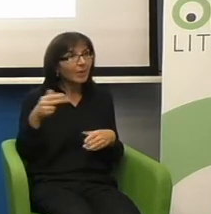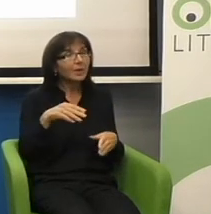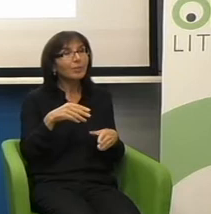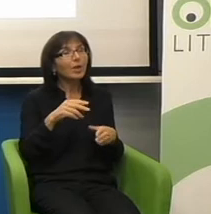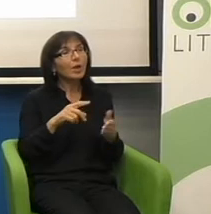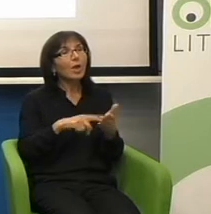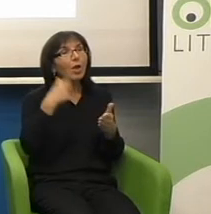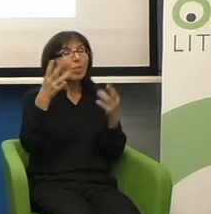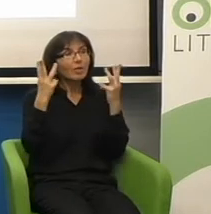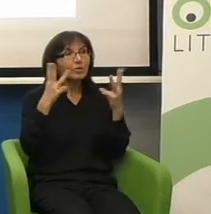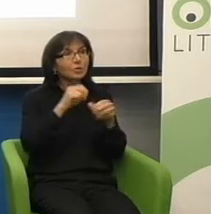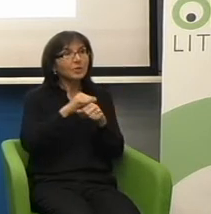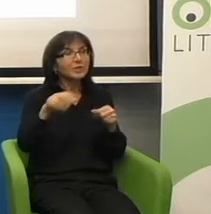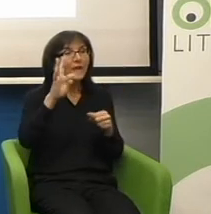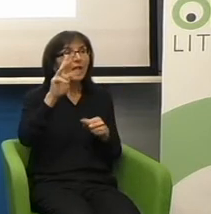jest transformacja.